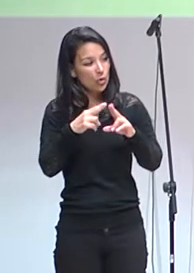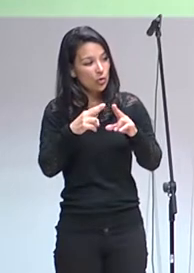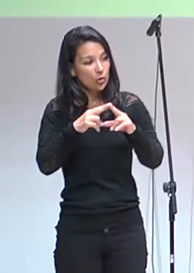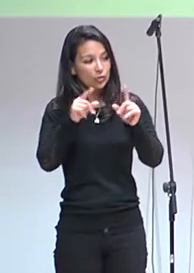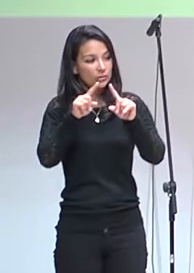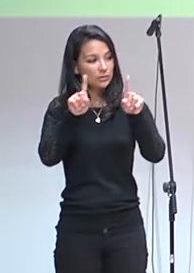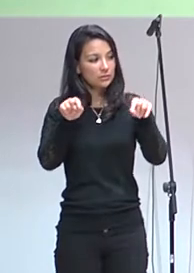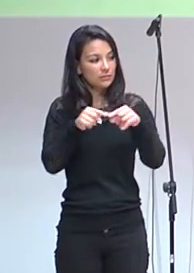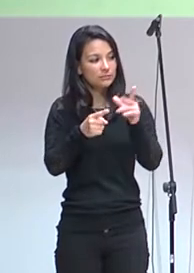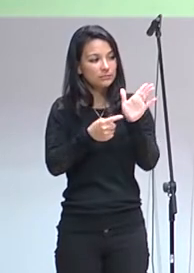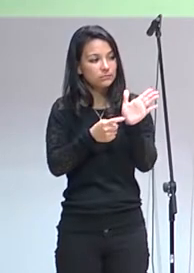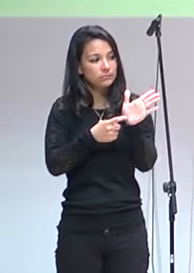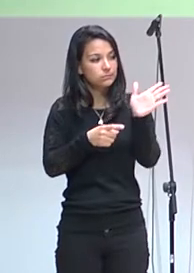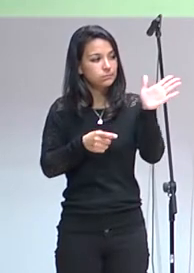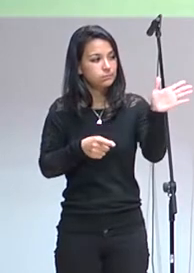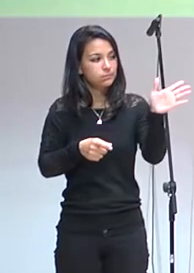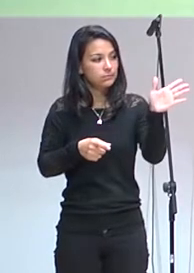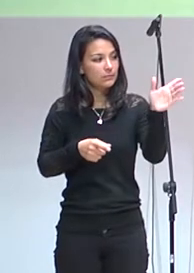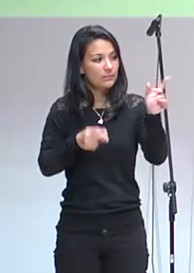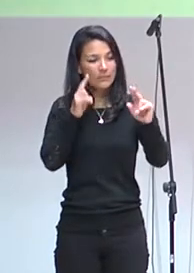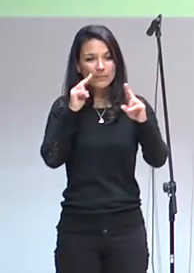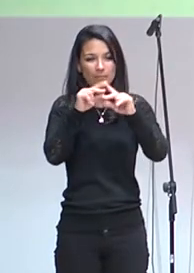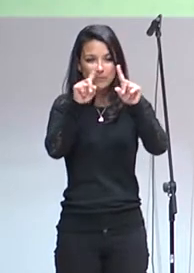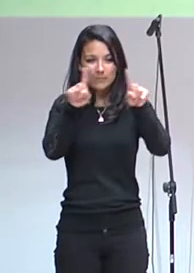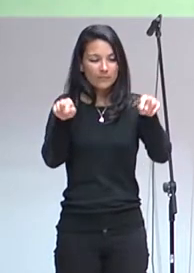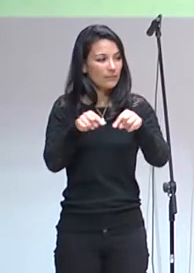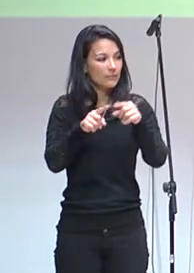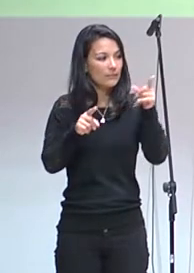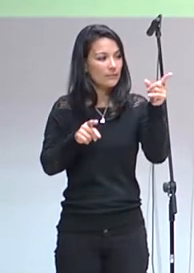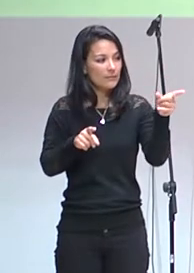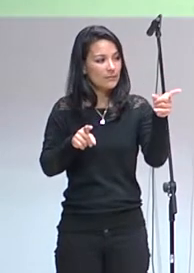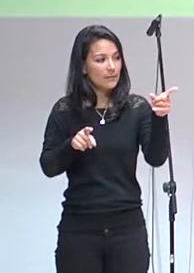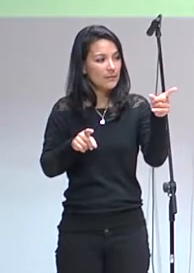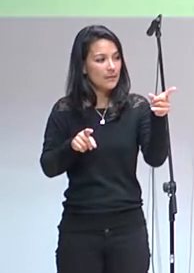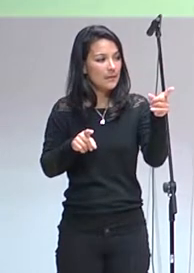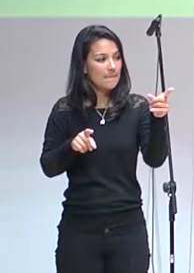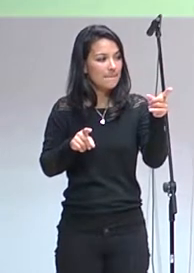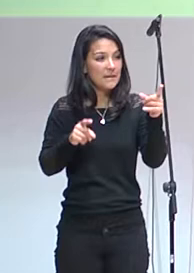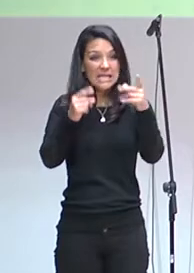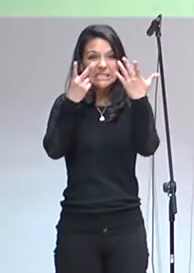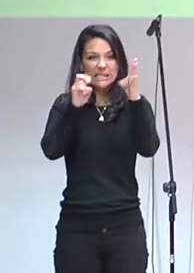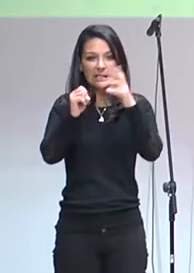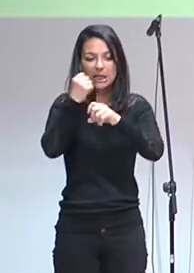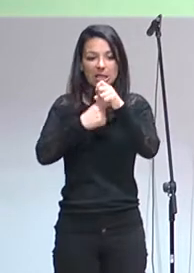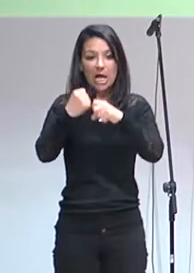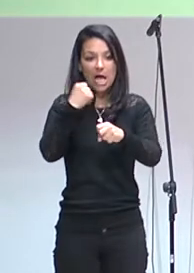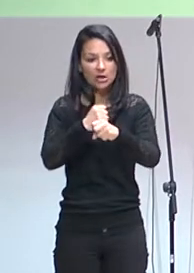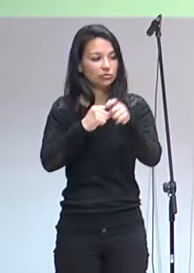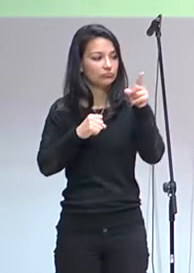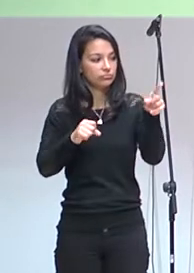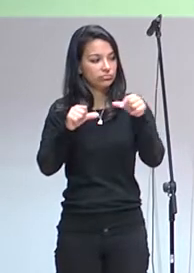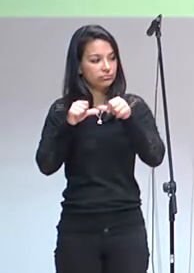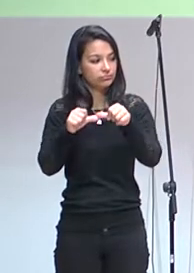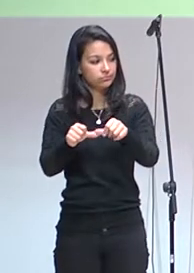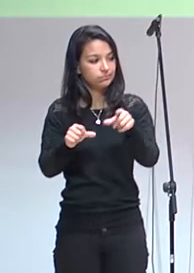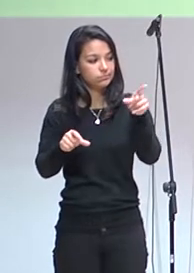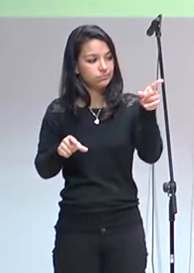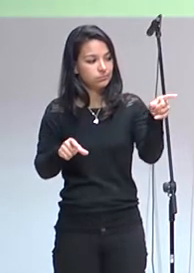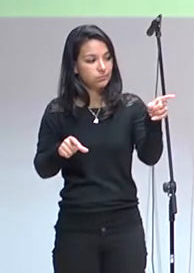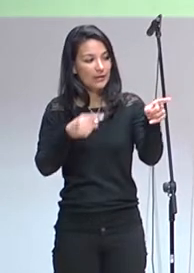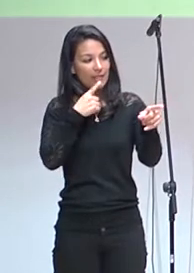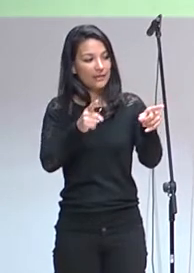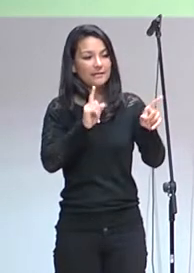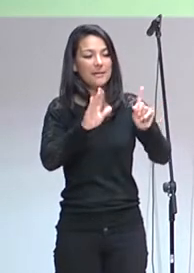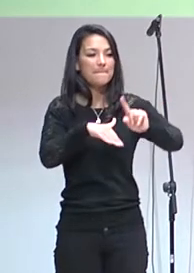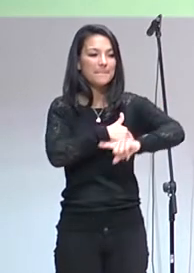está aquí. Esta pizarra tiene más de 70 años y aquí está inscrito Ministerio